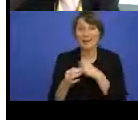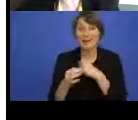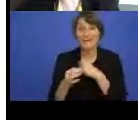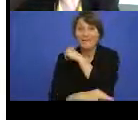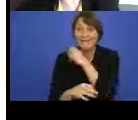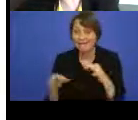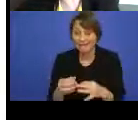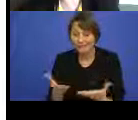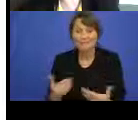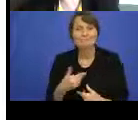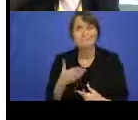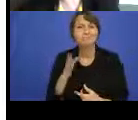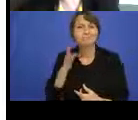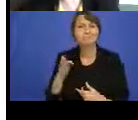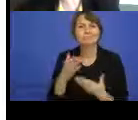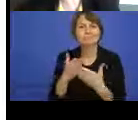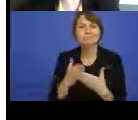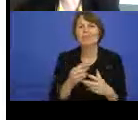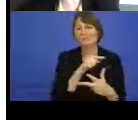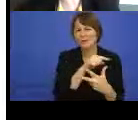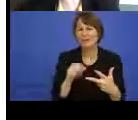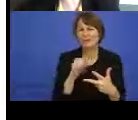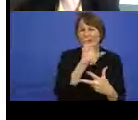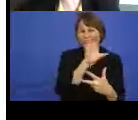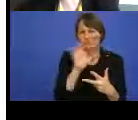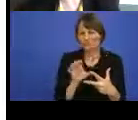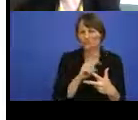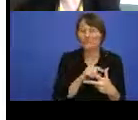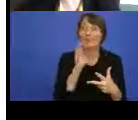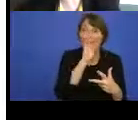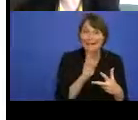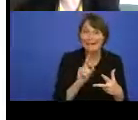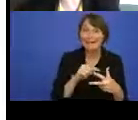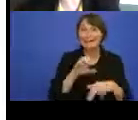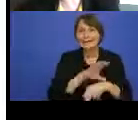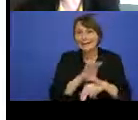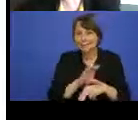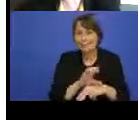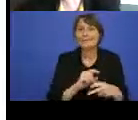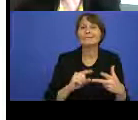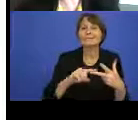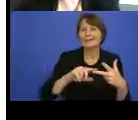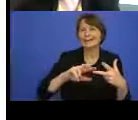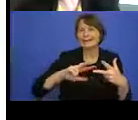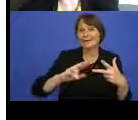Mali, l'écart de participation à cette éducation entre les enfants les plus riches et les plus